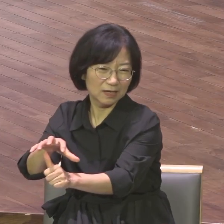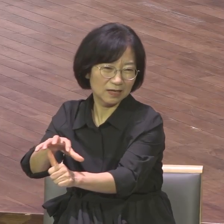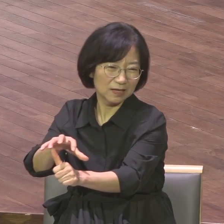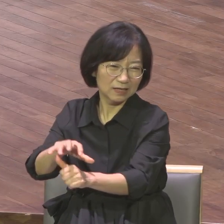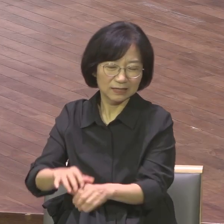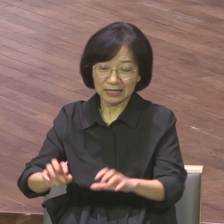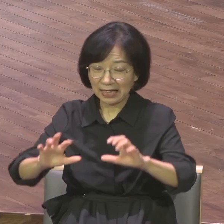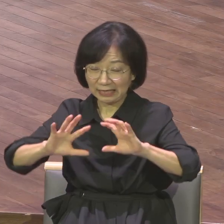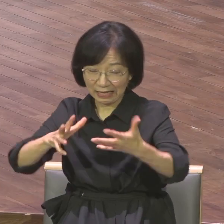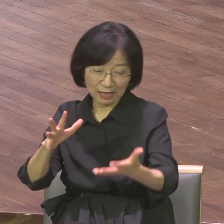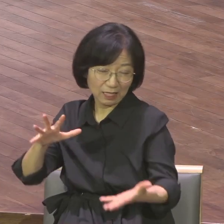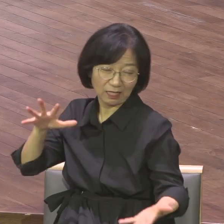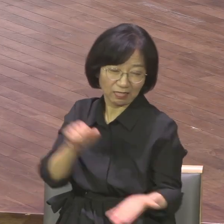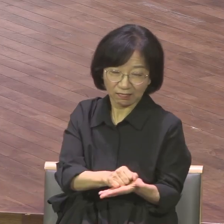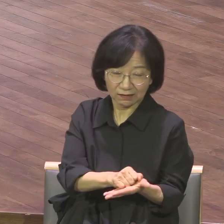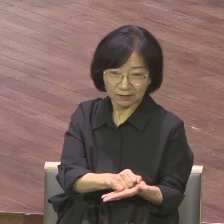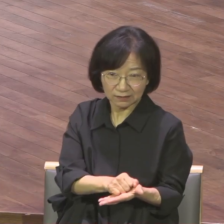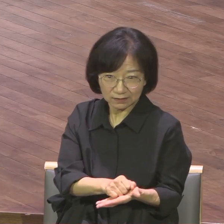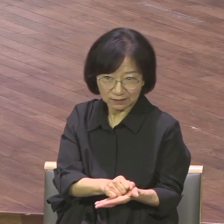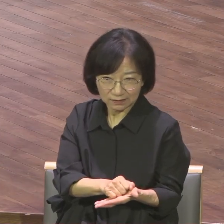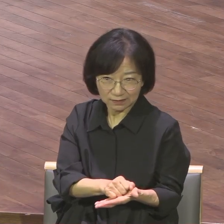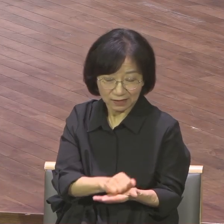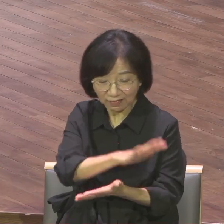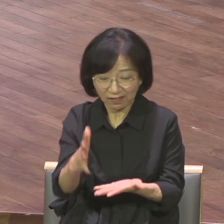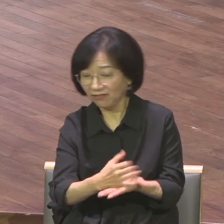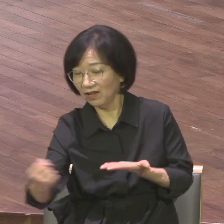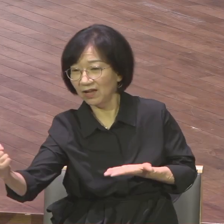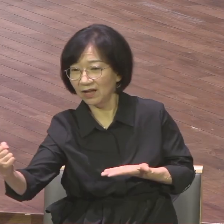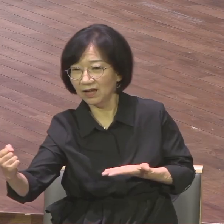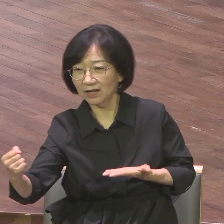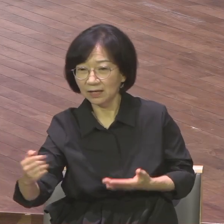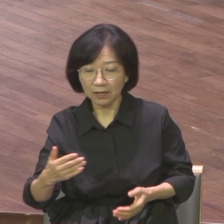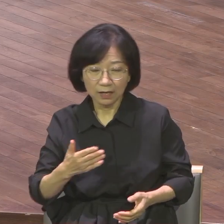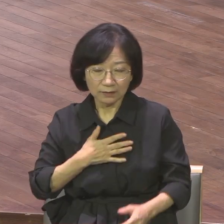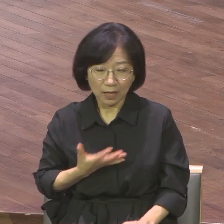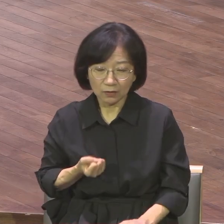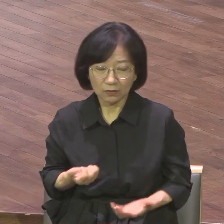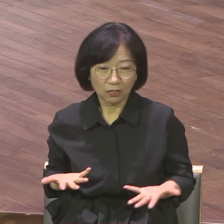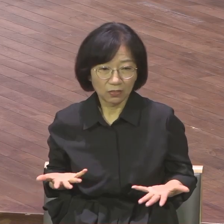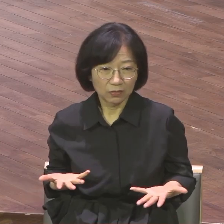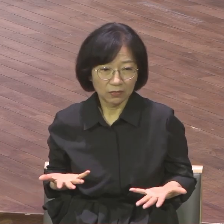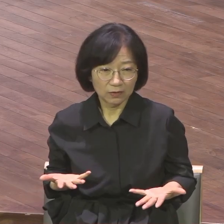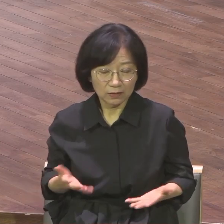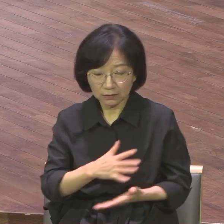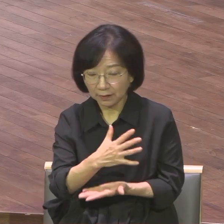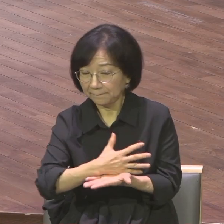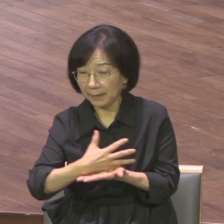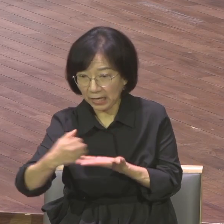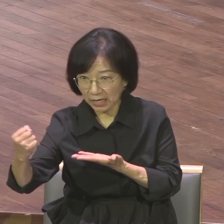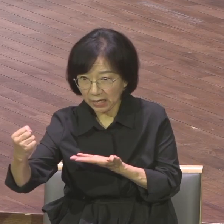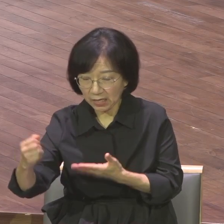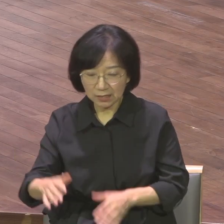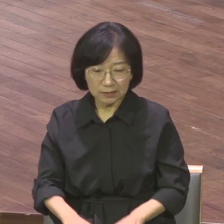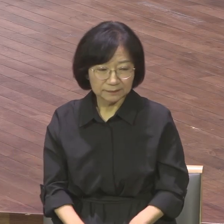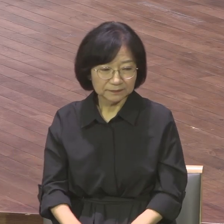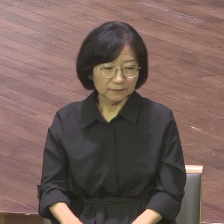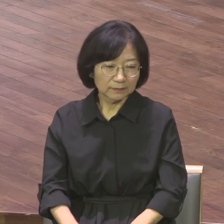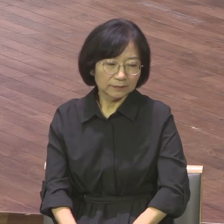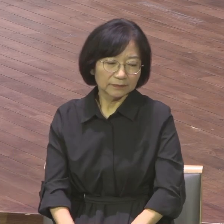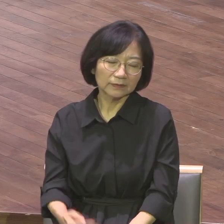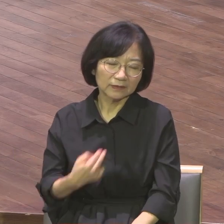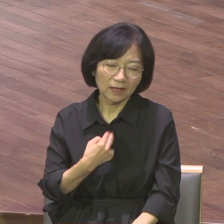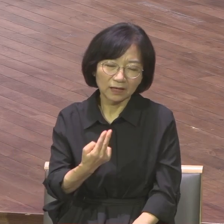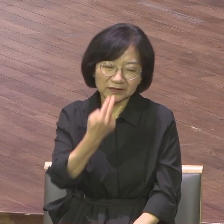속국 됐지요. 속국 아세요? 다 뺏겨버려. 내 거 하나도 없어. 내 몸이, 내 생명이 내 거 아니야.